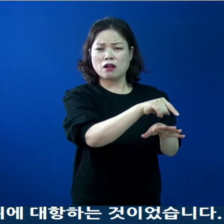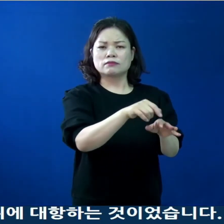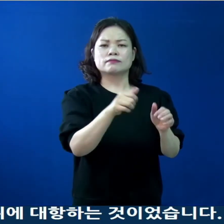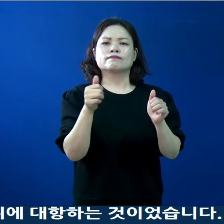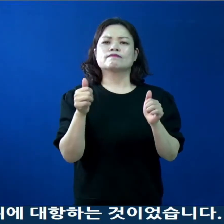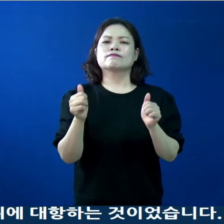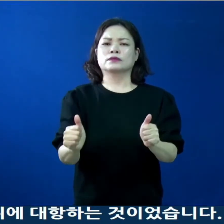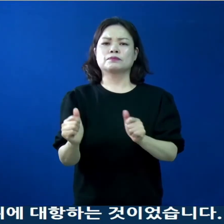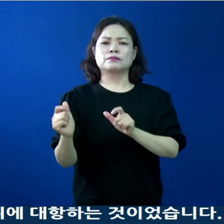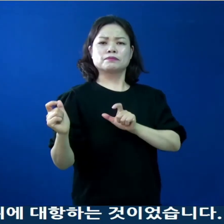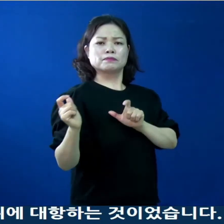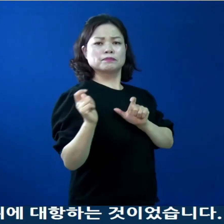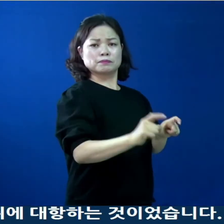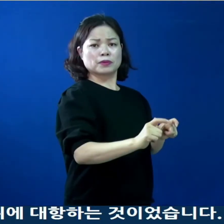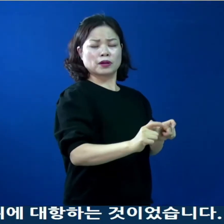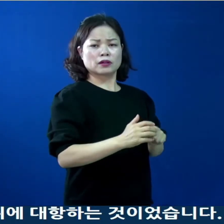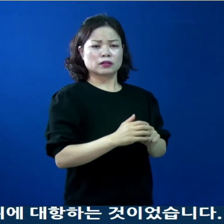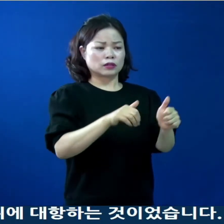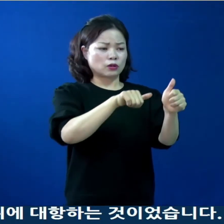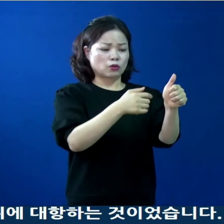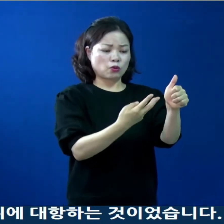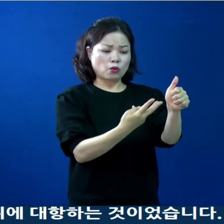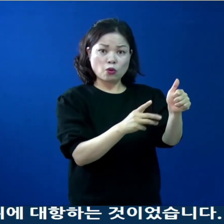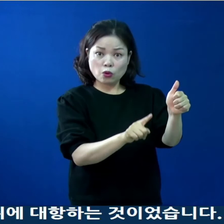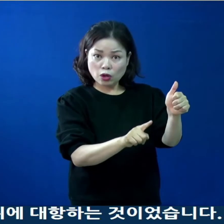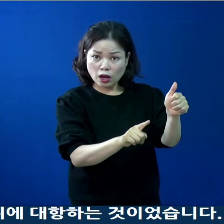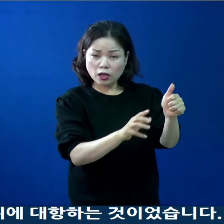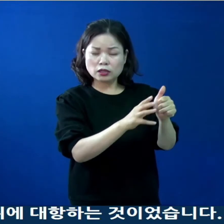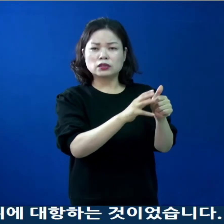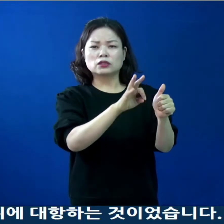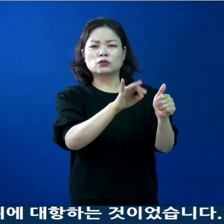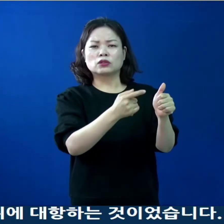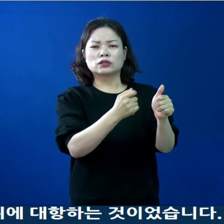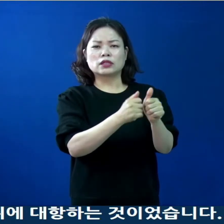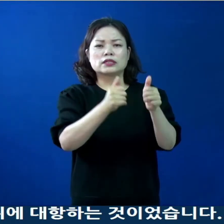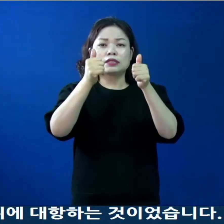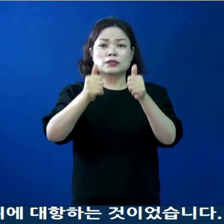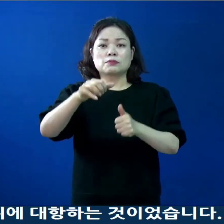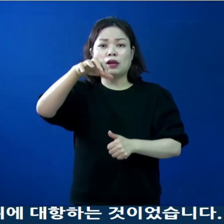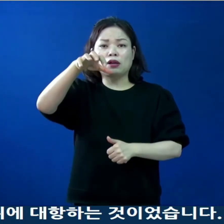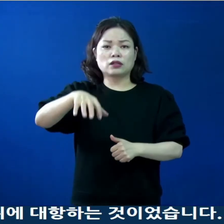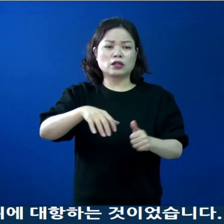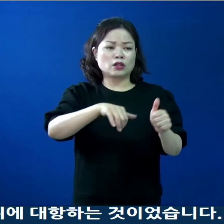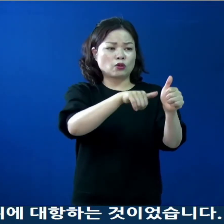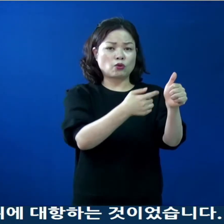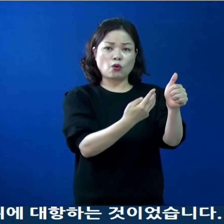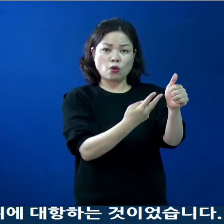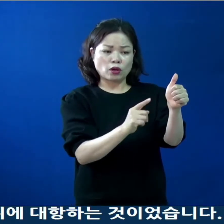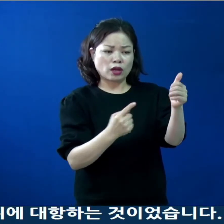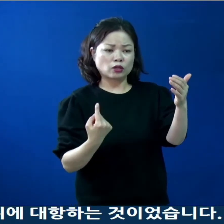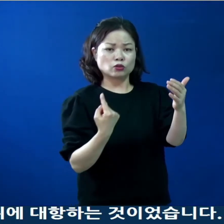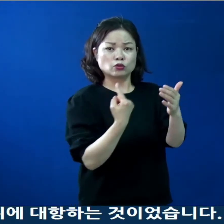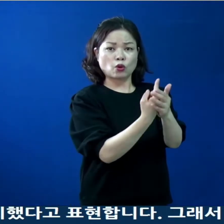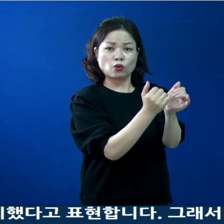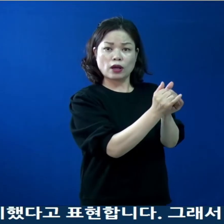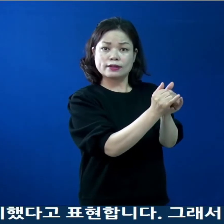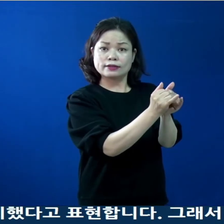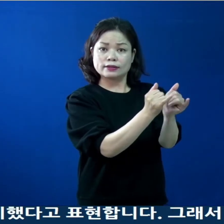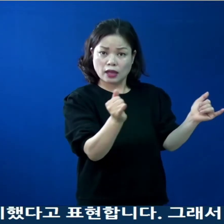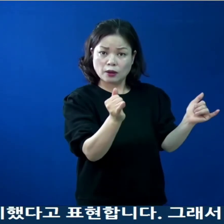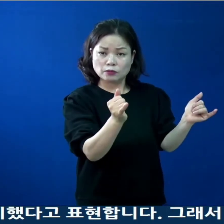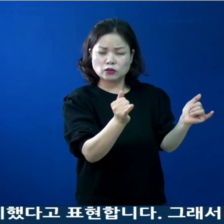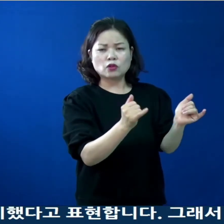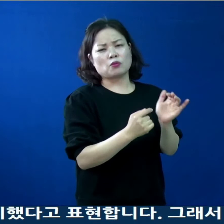행했습니다. 반역할 때는 고라와 다단과 온이라고 하는 이름이 등장하지만 심판 때는 고라에게 속한 사람들이라고 표현하는